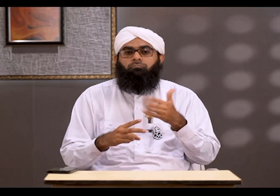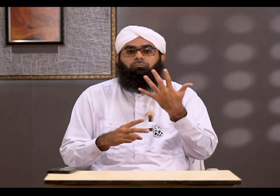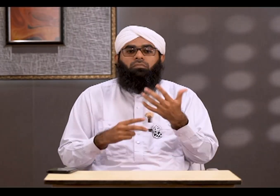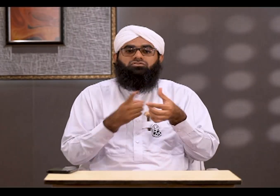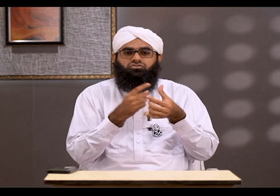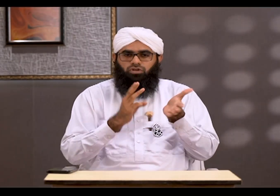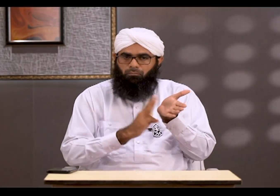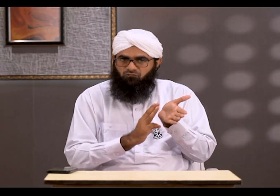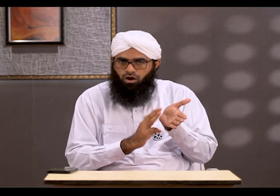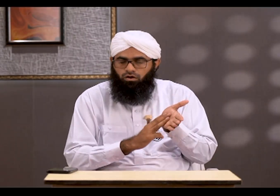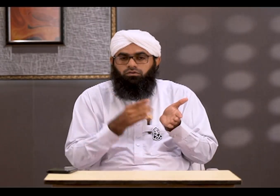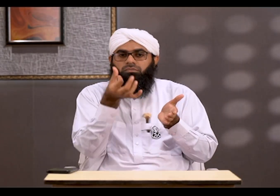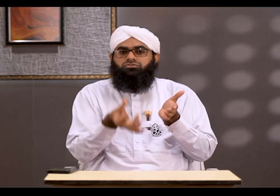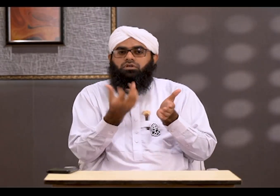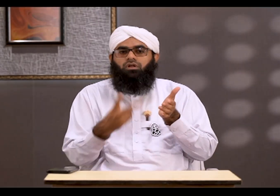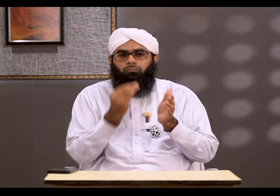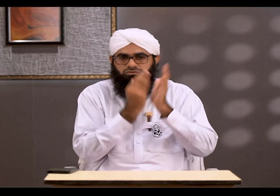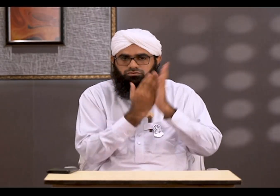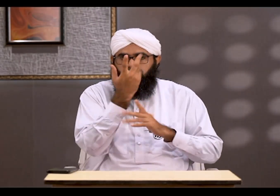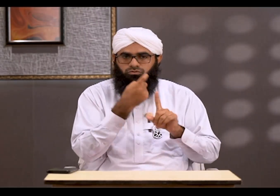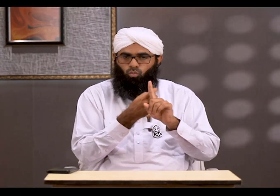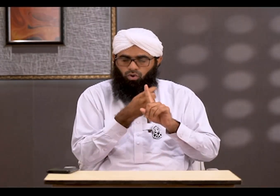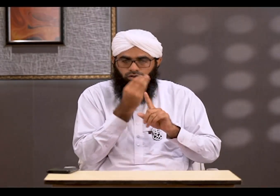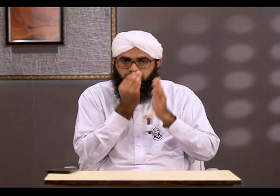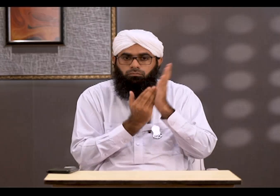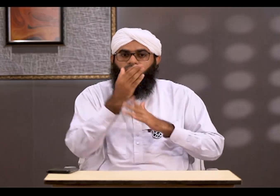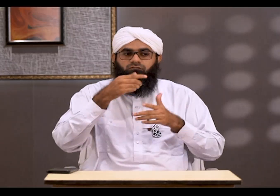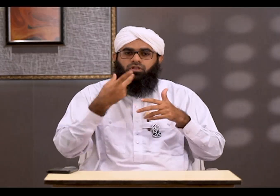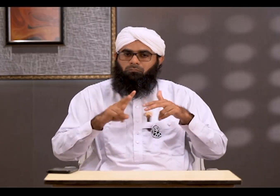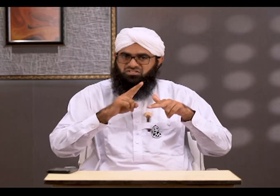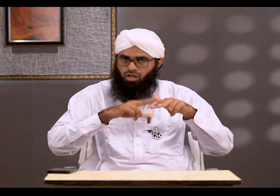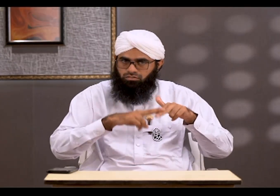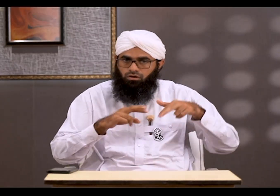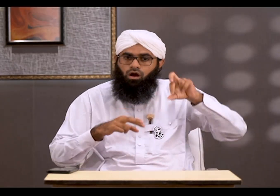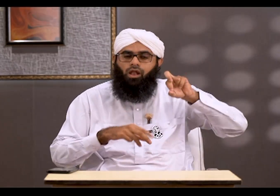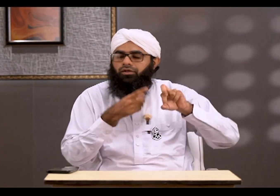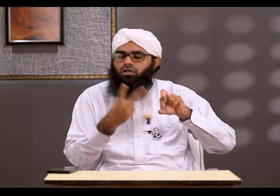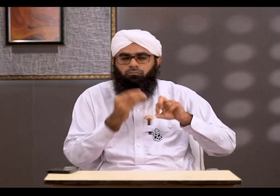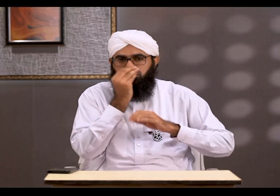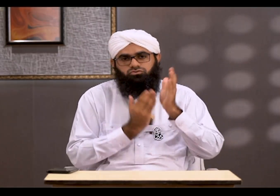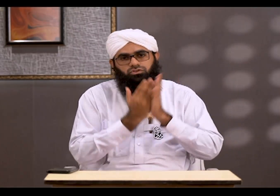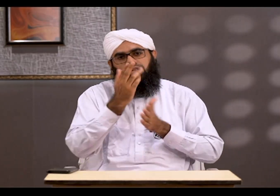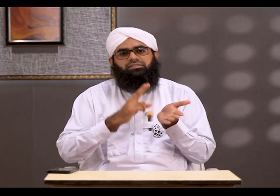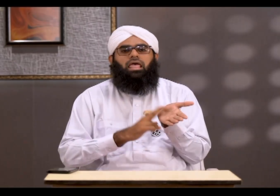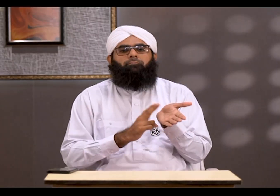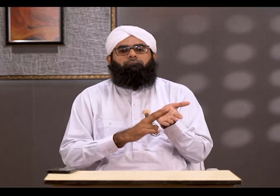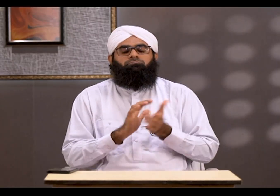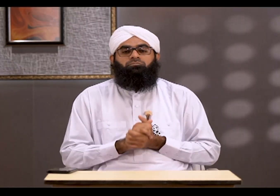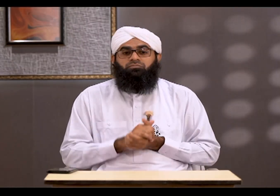مأوا، نمبر 6 جنت خلد، نمبر 7 جنت فردوس، نمبر 8 جنت نعیم۔ جنت عدن اور اس